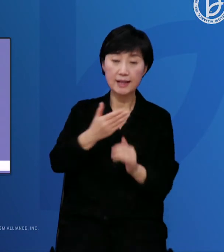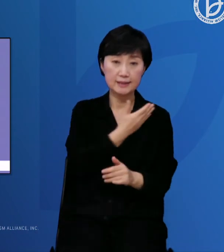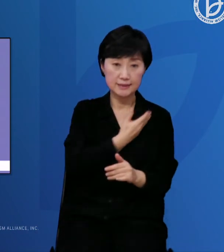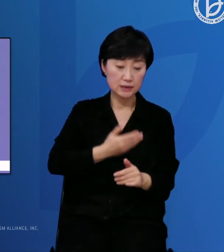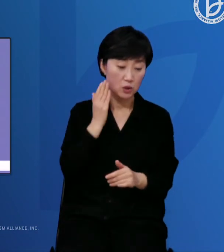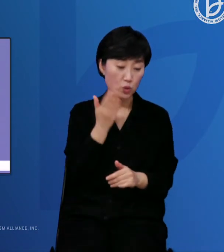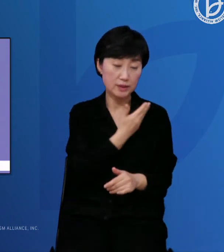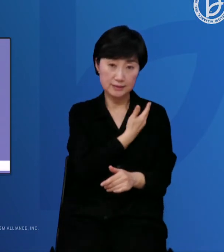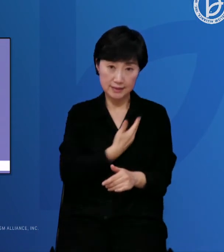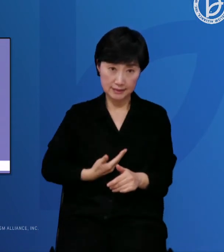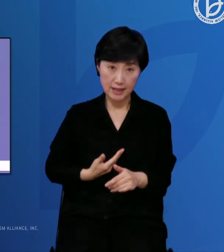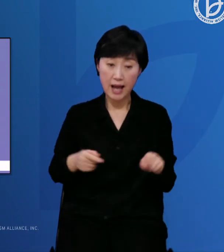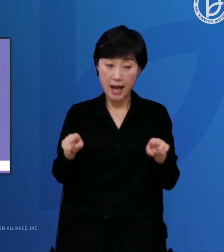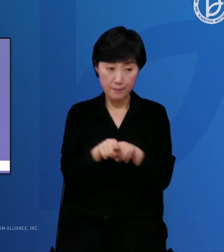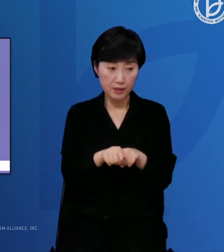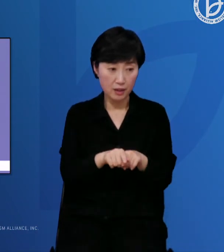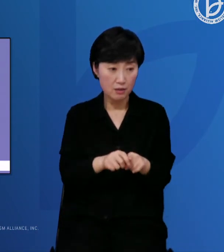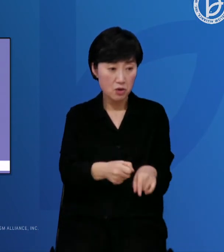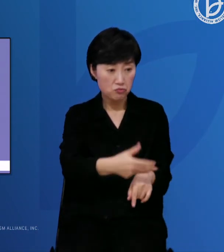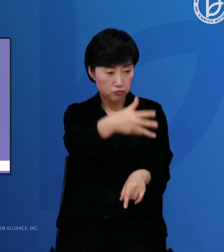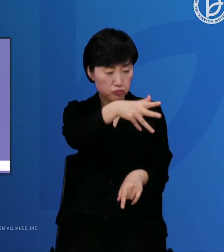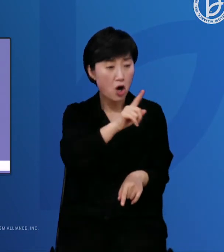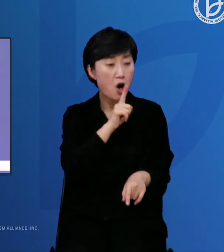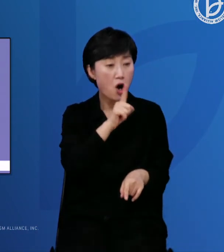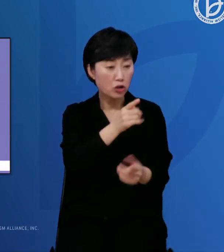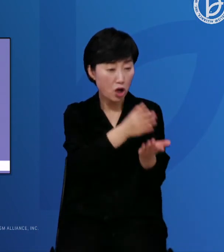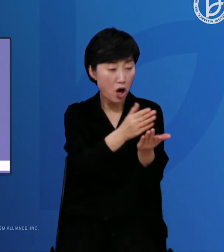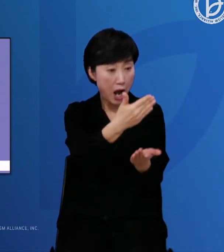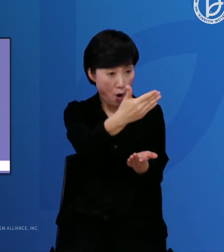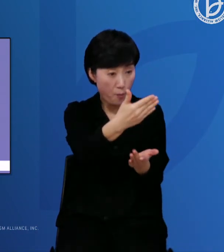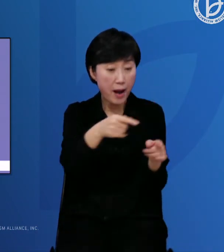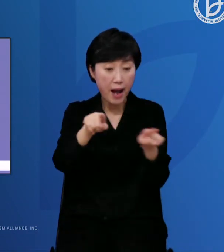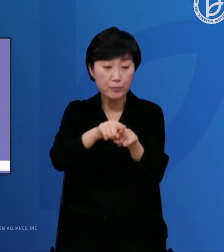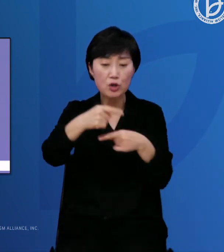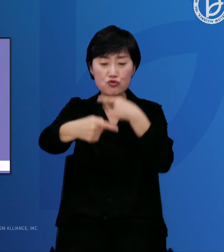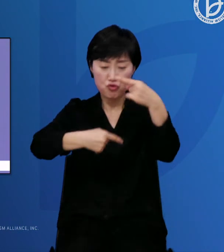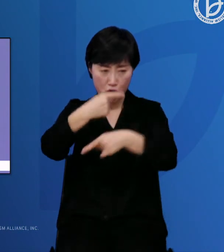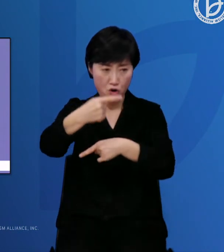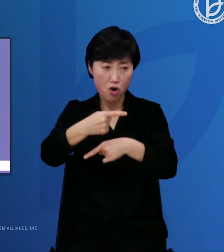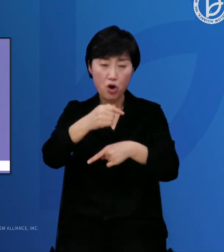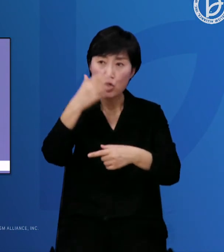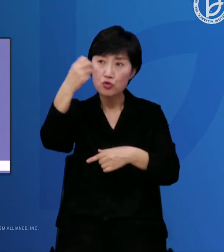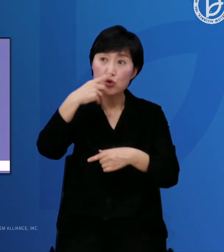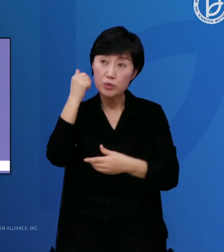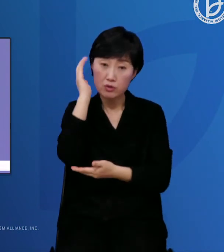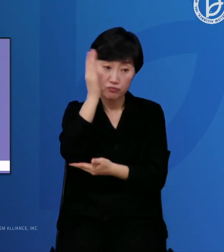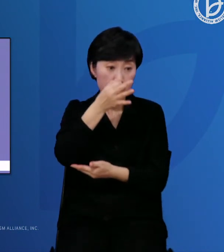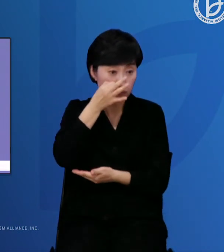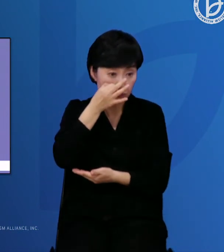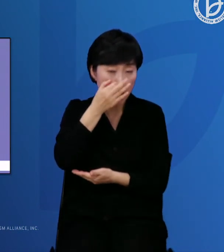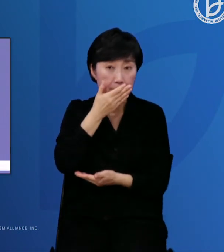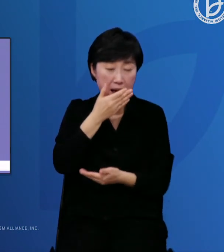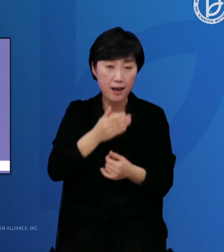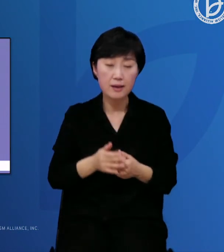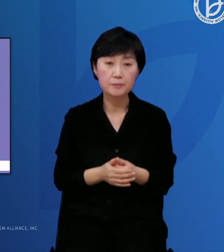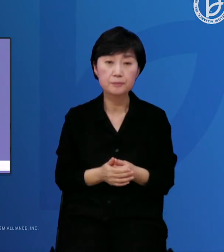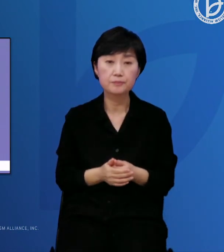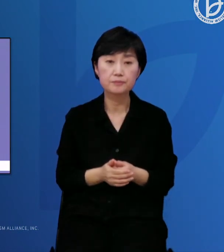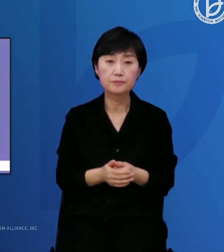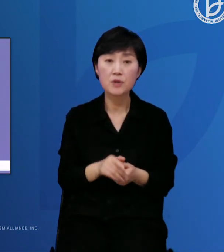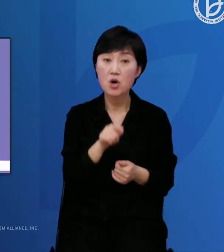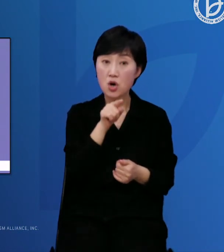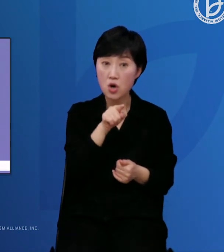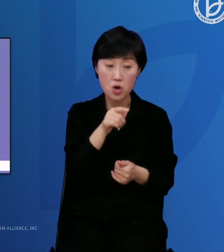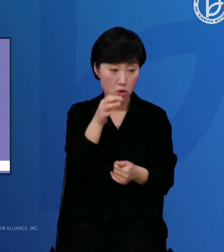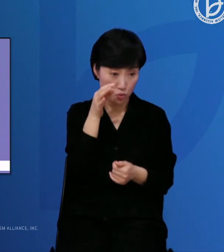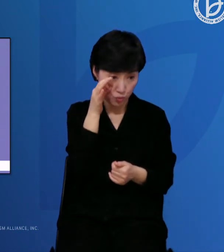제자들은 공식 홈페이지에서 9개 국어와 수어로 통역된 유광수 목사의 메시지를 시청할 수 있습니다. 공식 홈페이지를